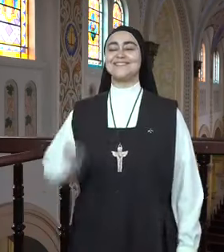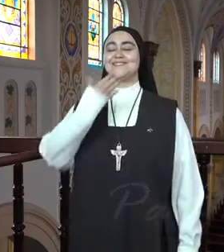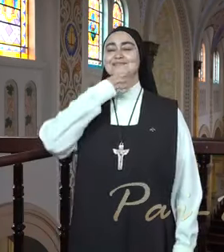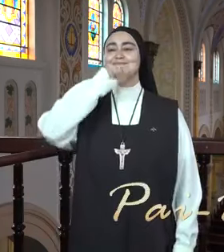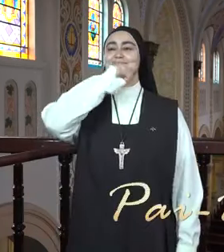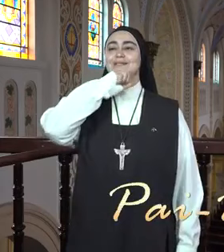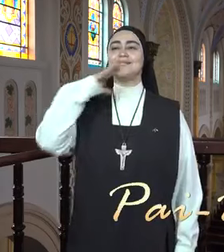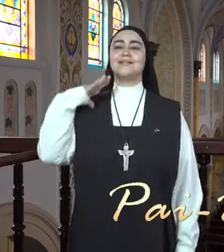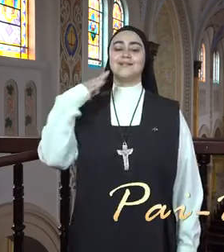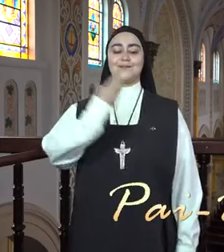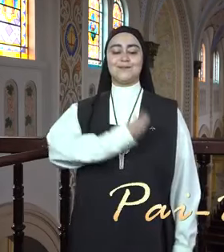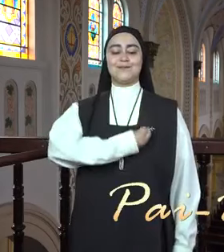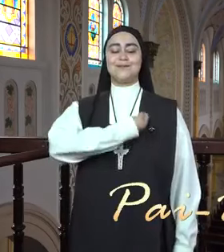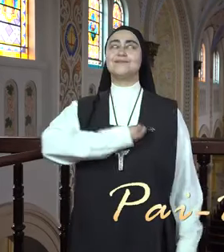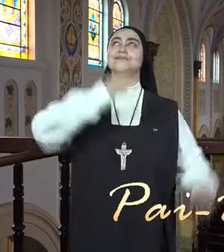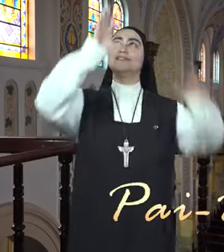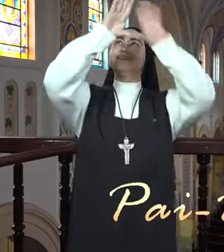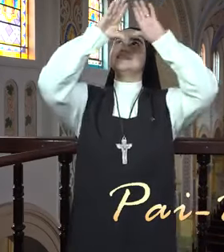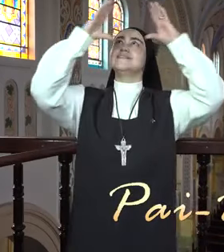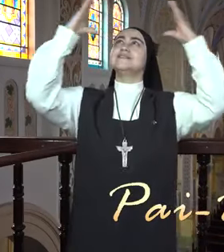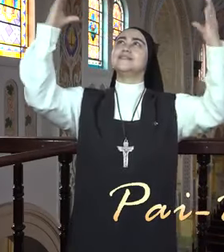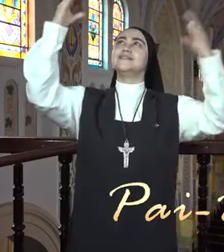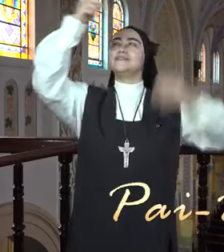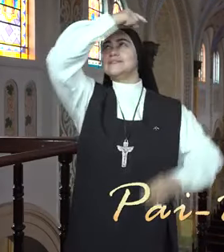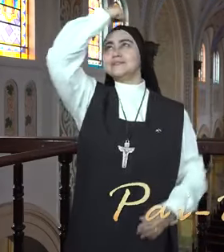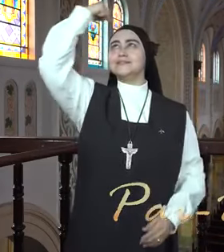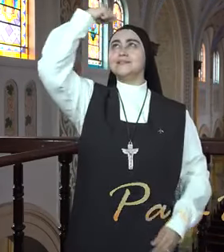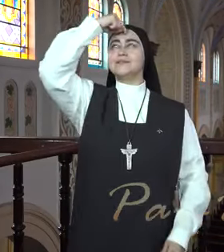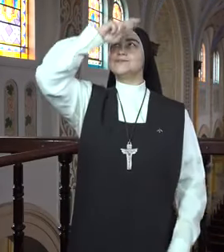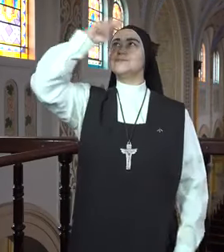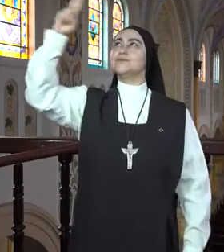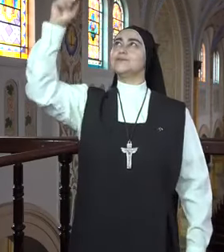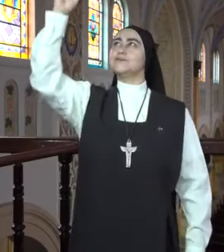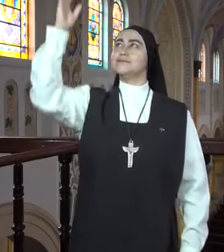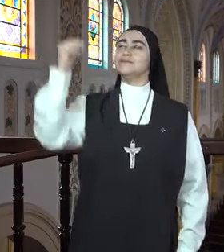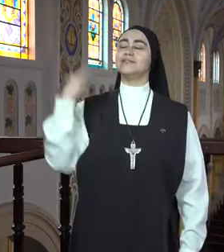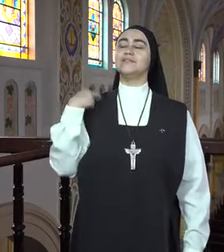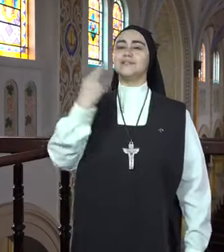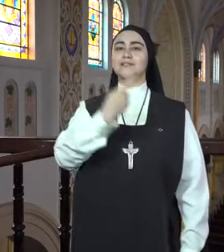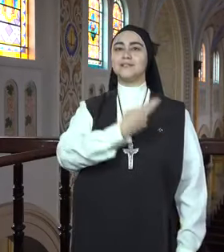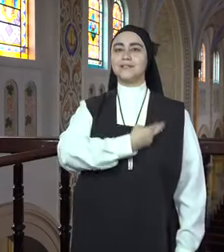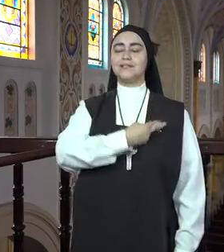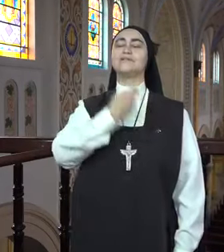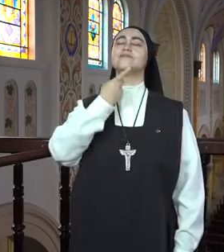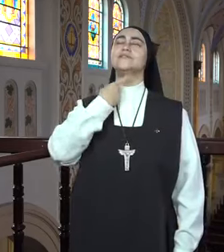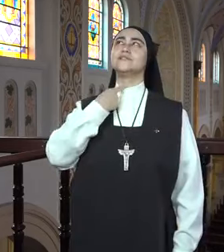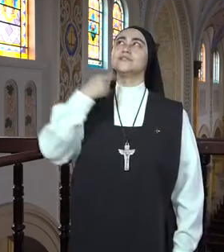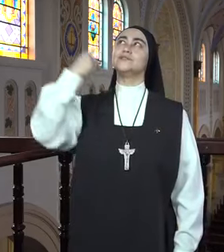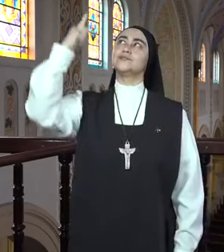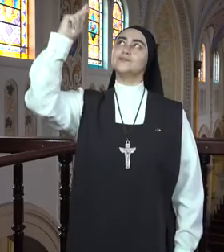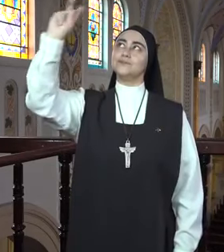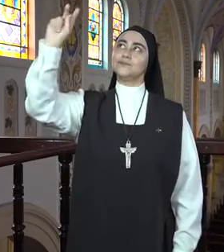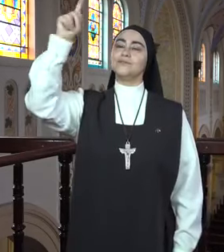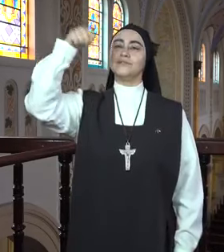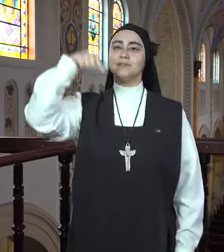Pai nosso que estais nos céus, santificado seja o vosso nome, venha a nós o vosso reino, seja feita a